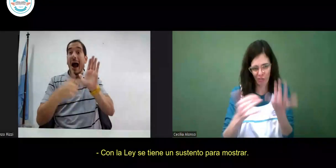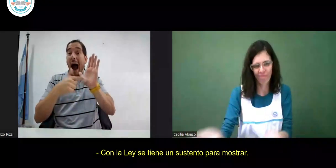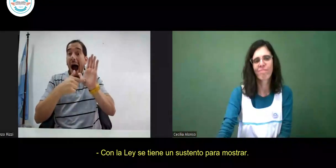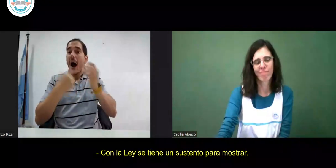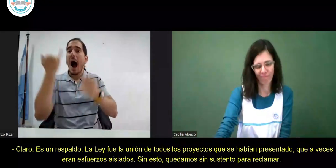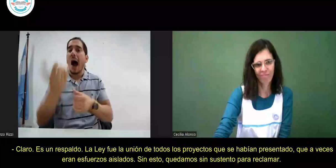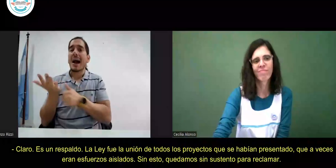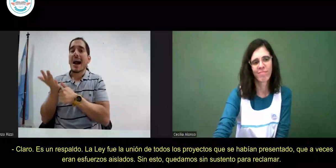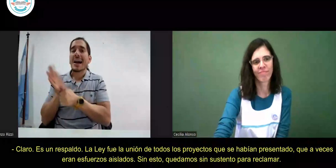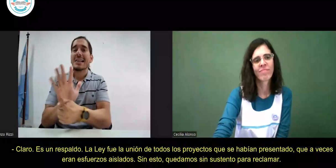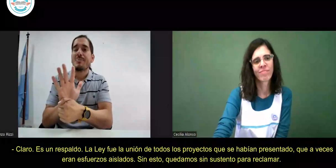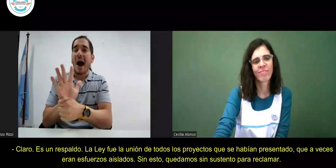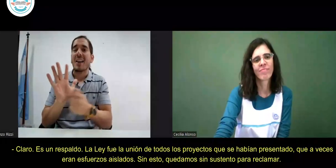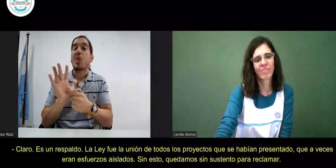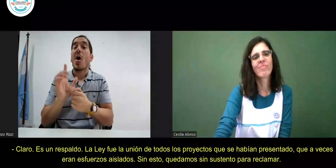para mostrar.